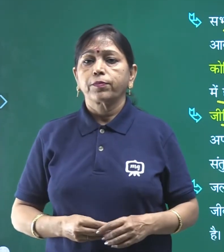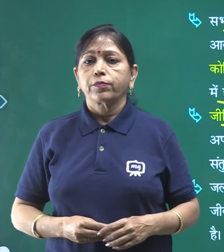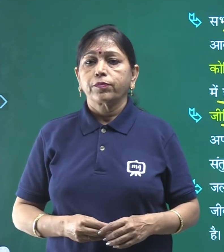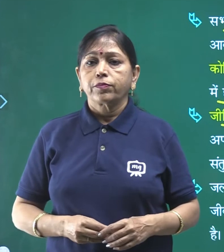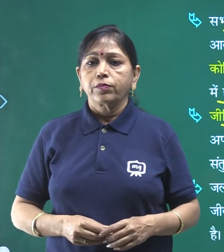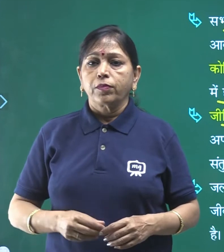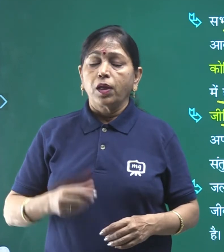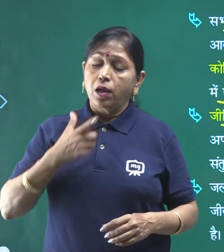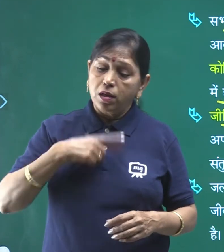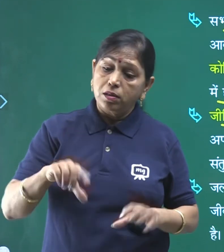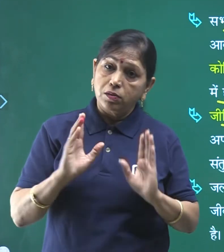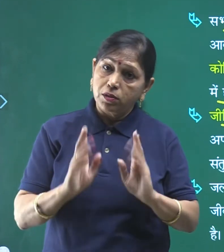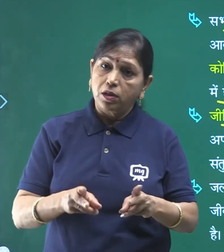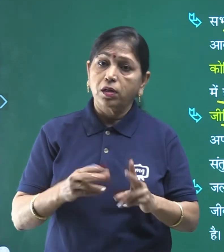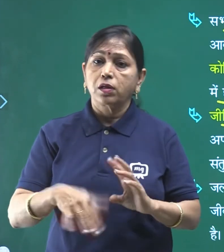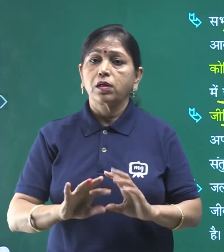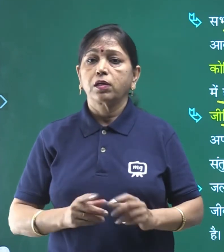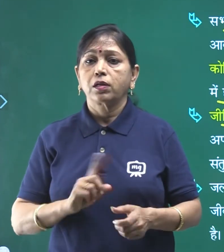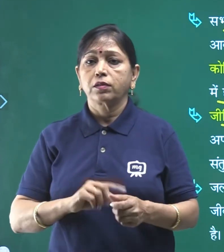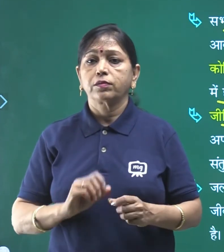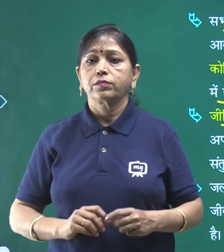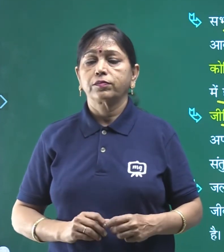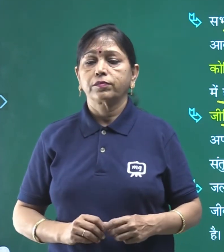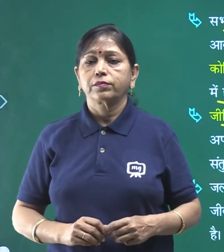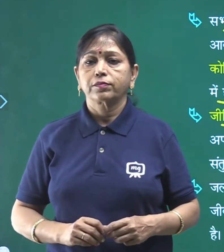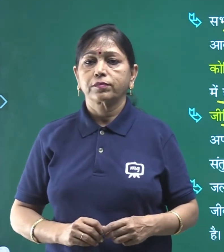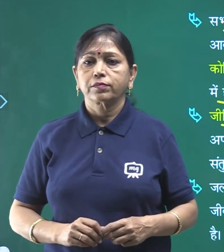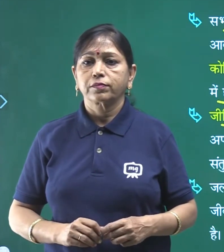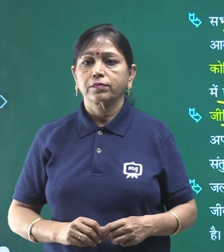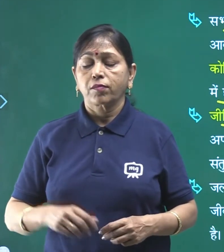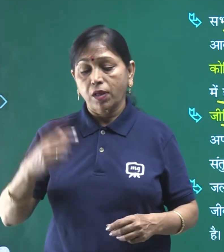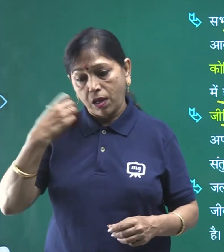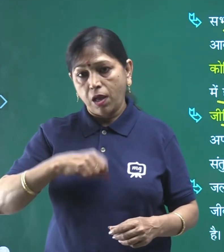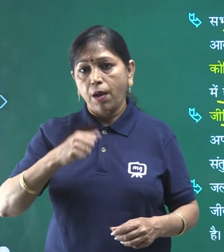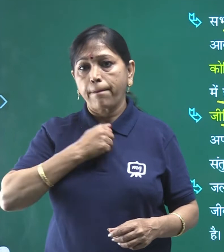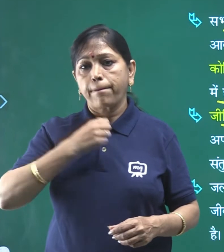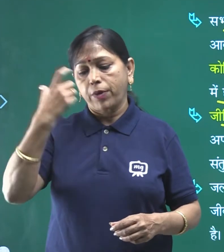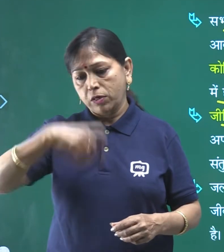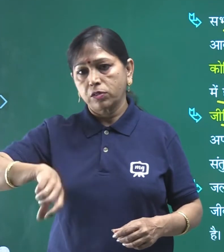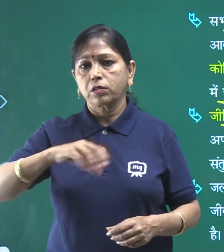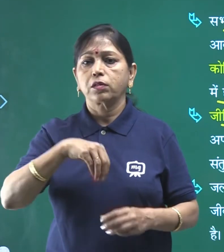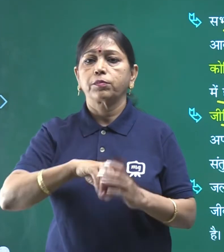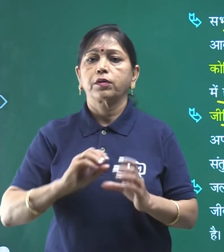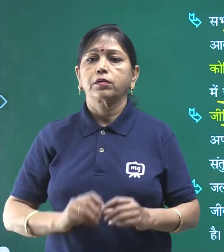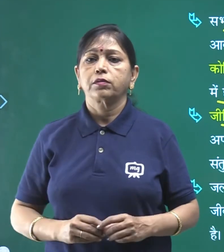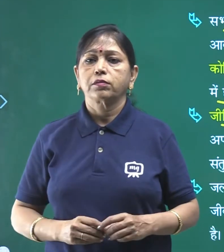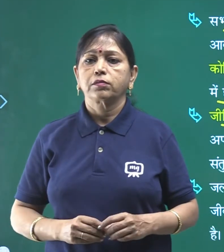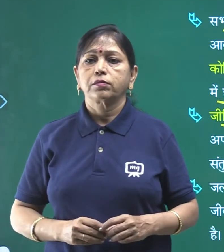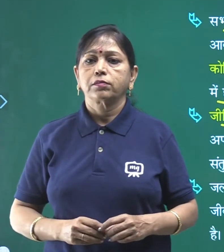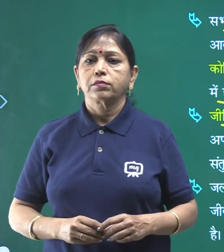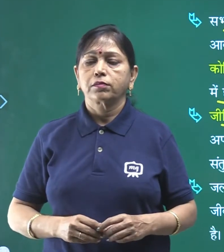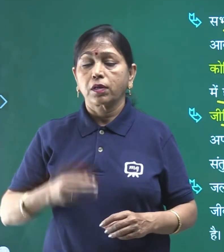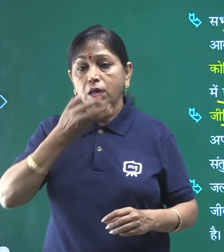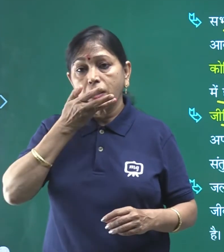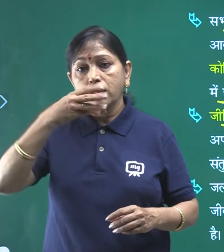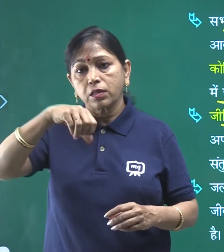के जीवित रहने के लिए है और अपने शरीर में में में जल की